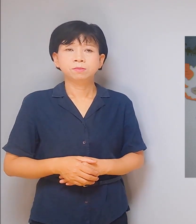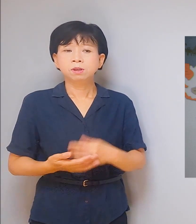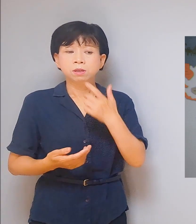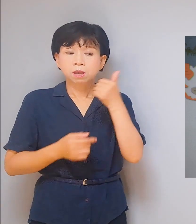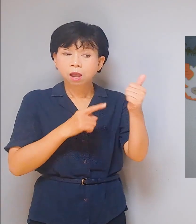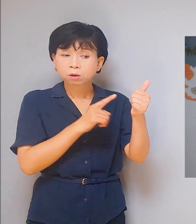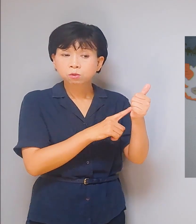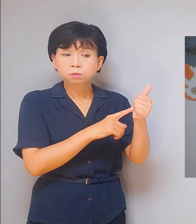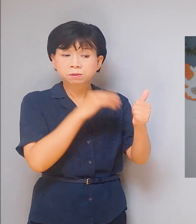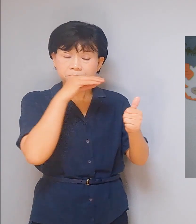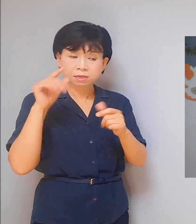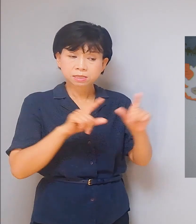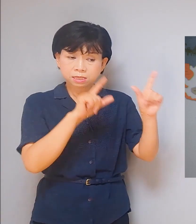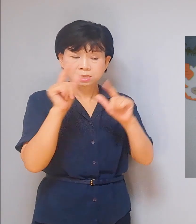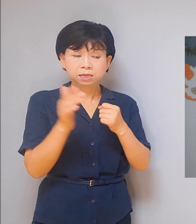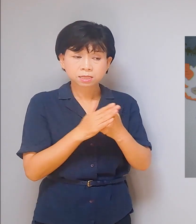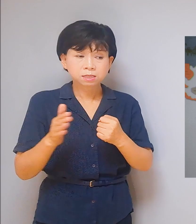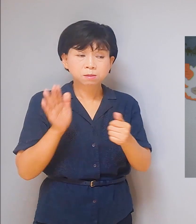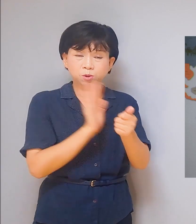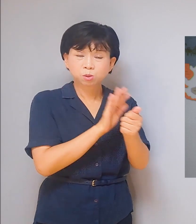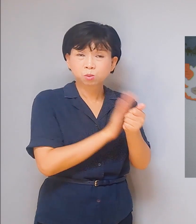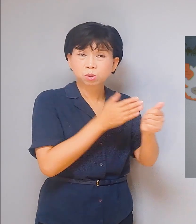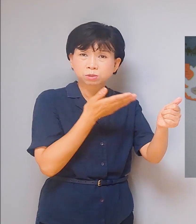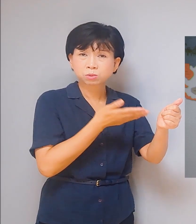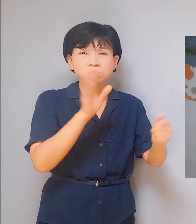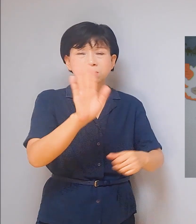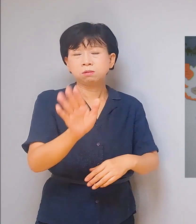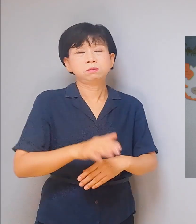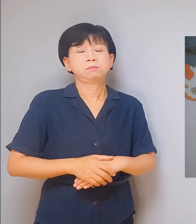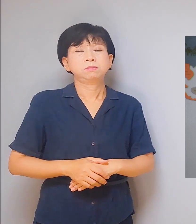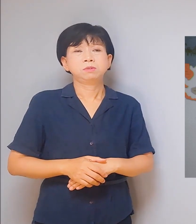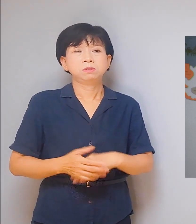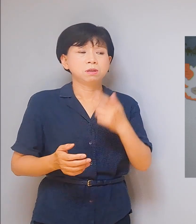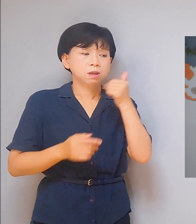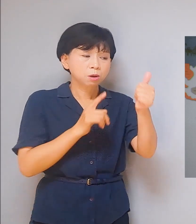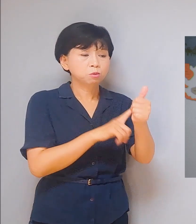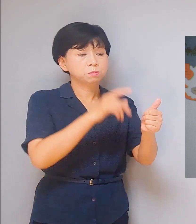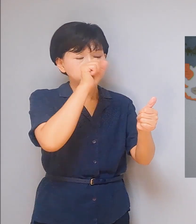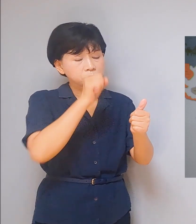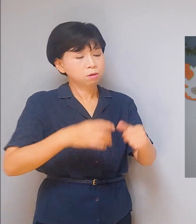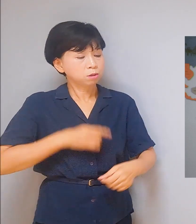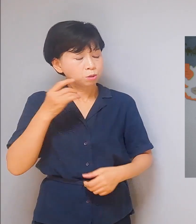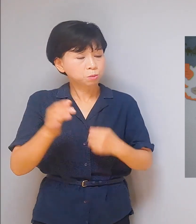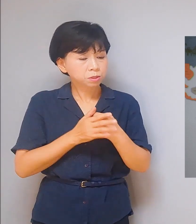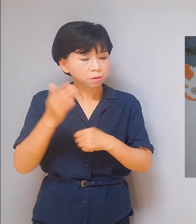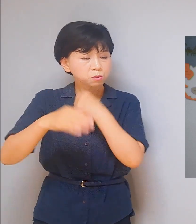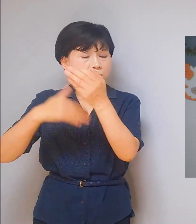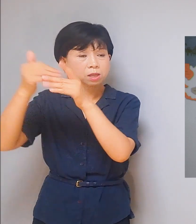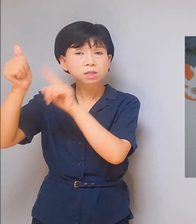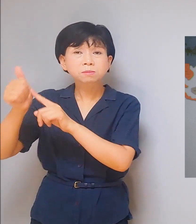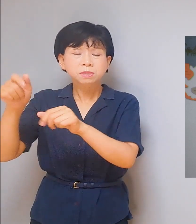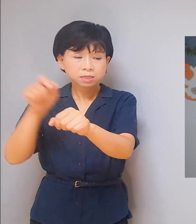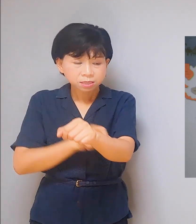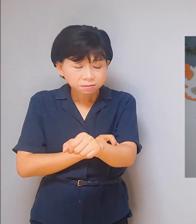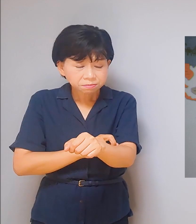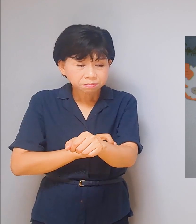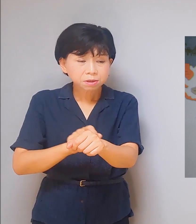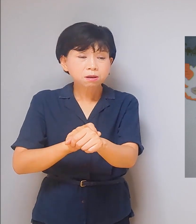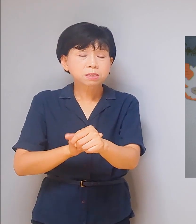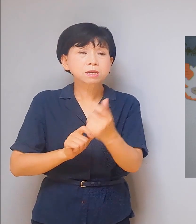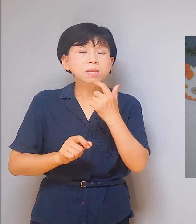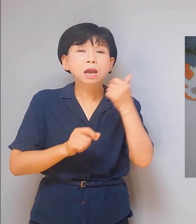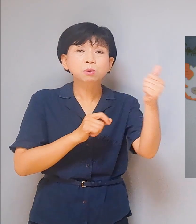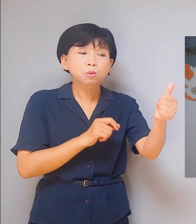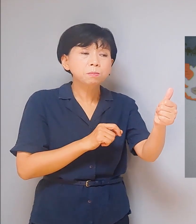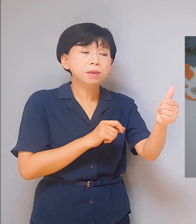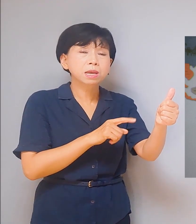야곱이 정도를 걸어서 하나님이 도와주시는 겁니까? 아니에요. 야곱이 선하고 의로워서 하나님께서 특별히